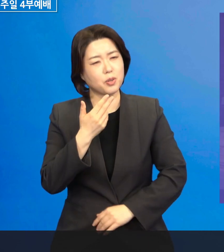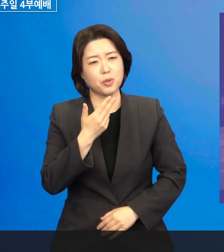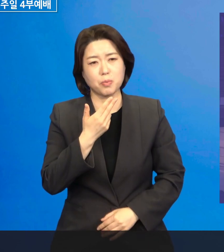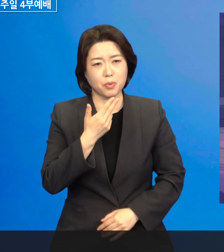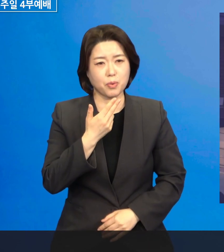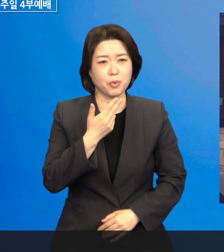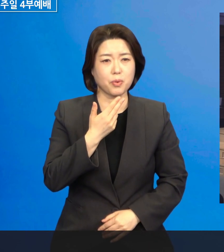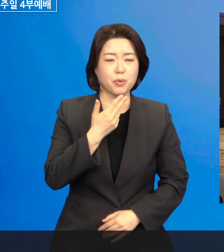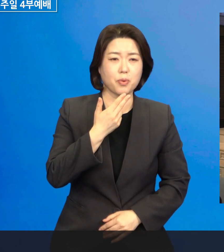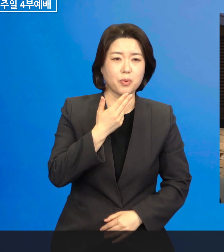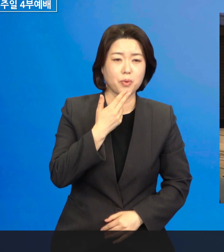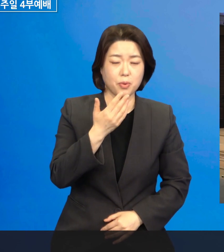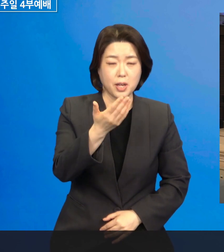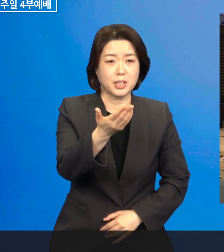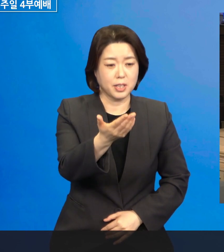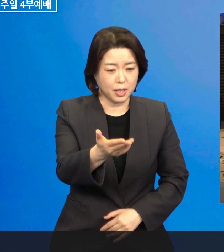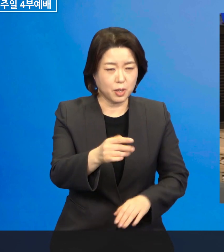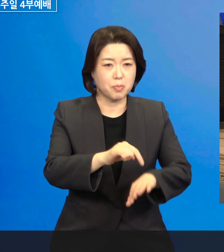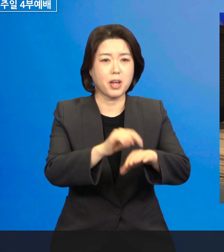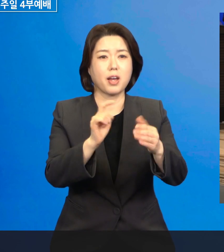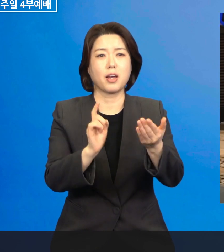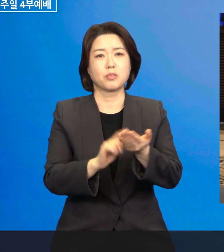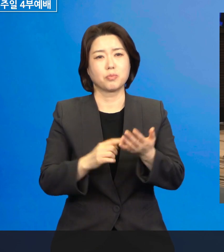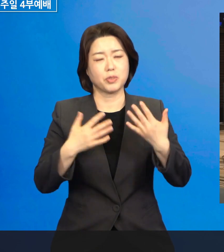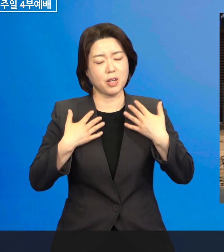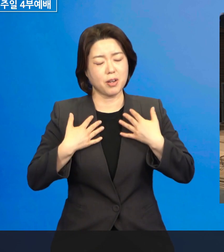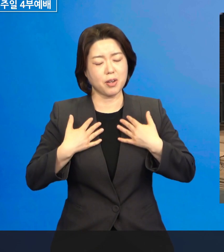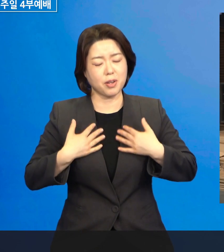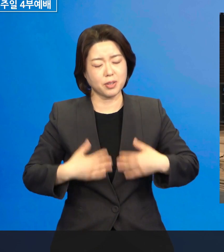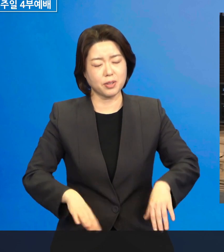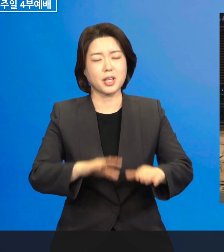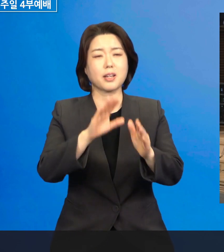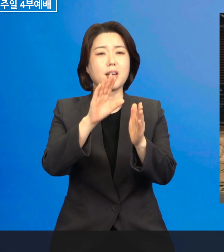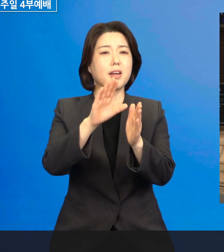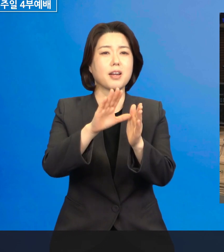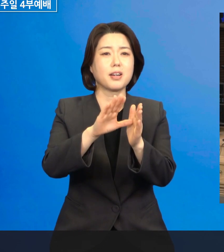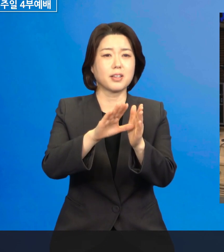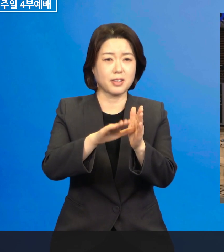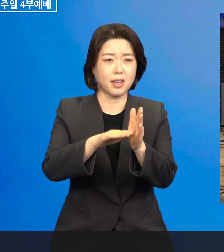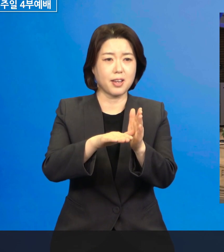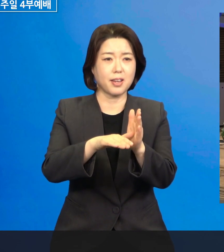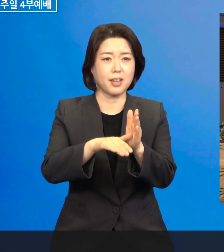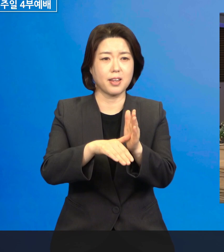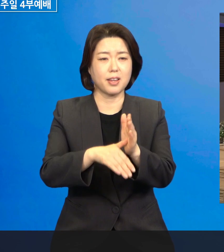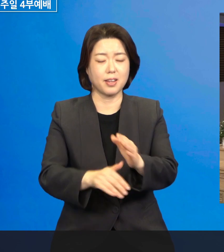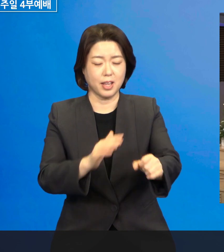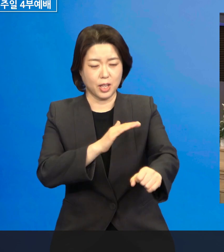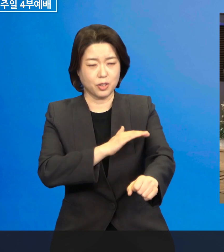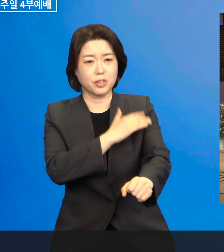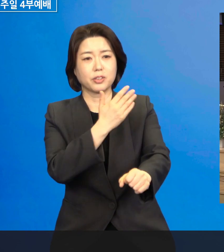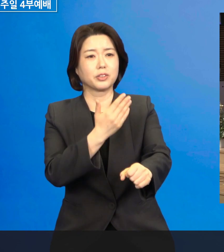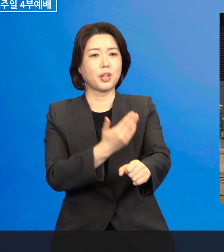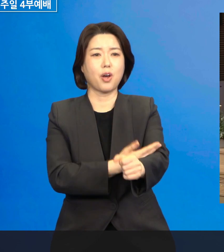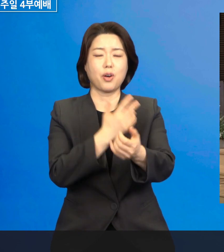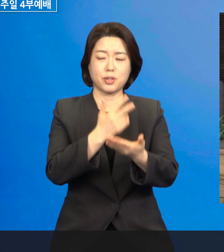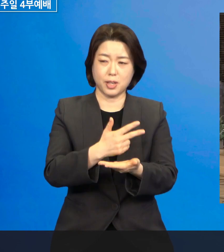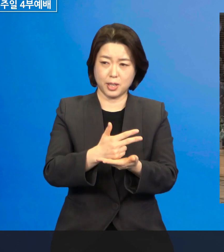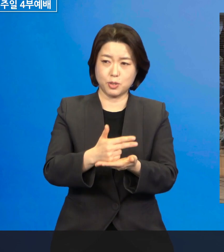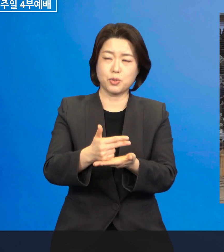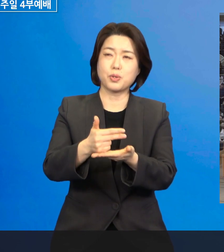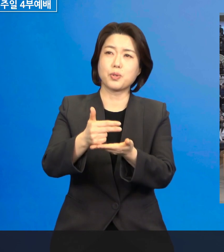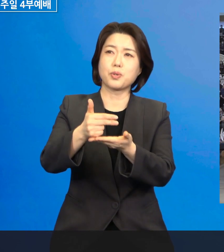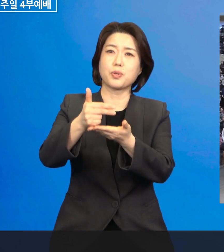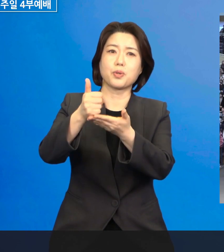힘이 없고 내 마음 연약, 능력의 주님 바라보아라.